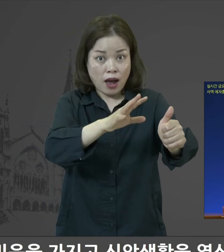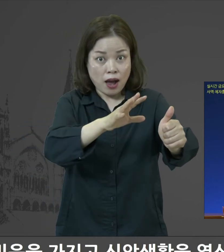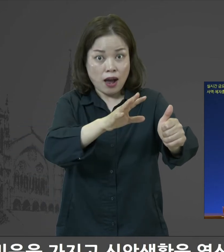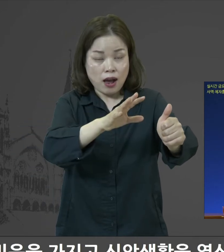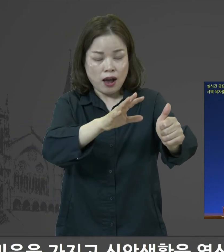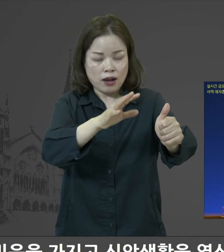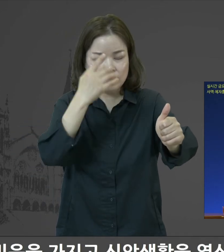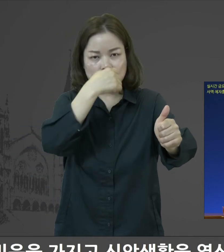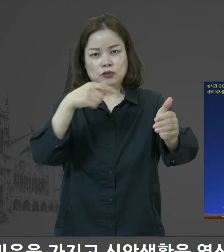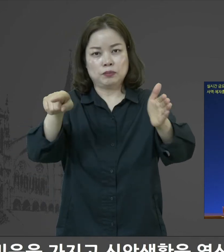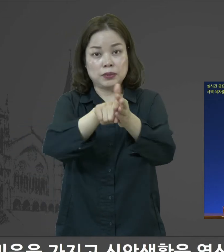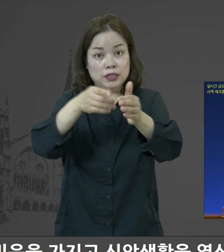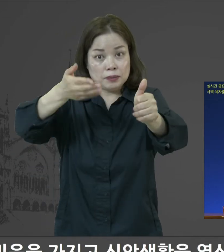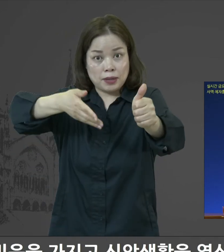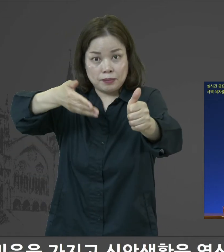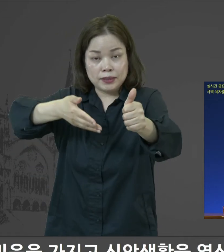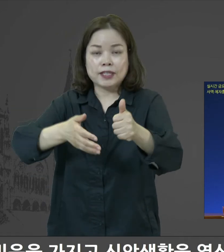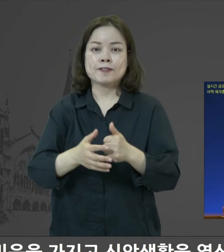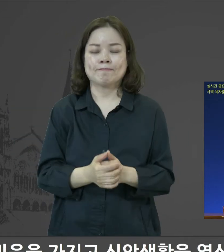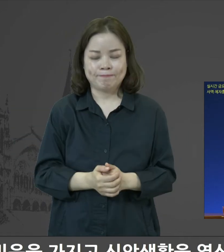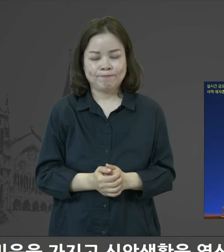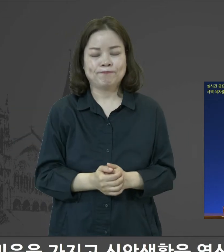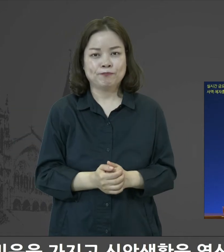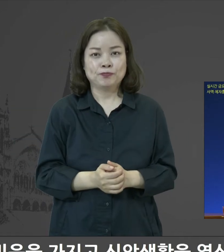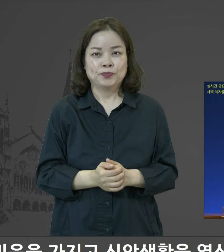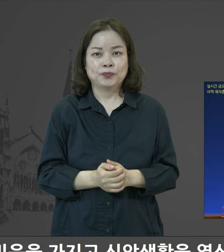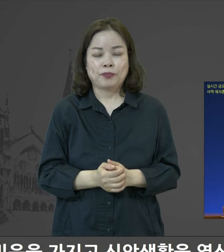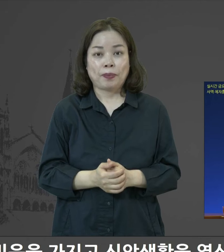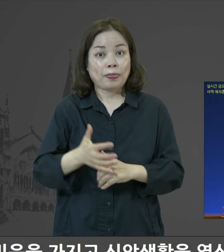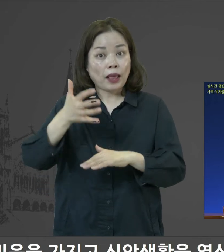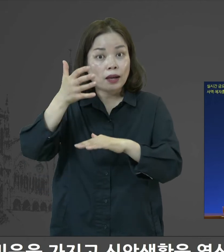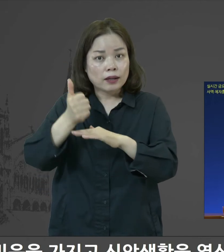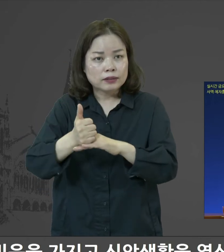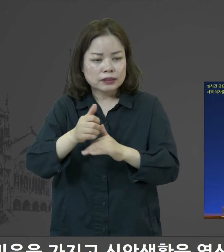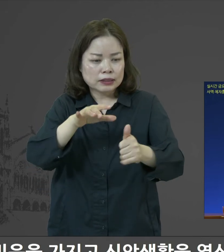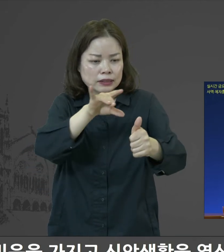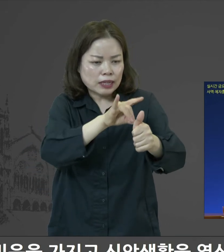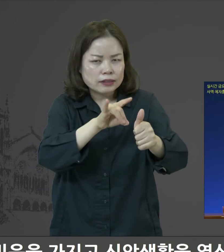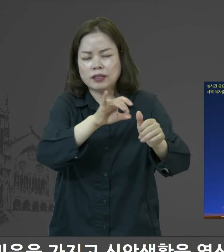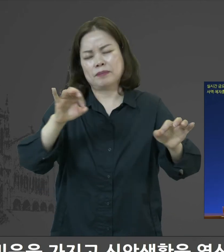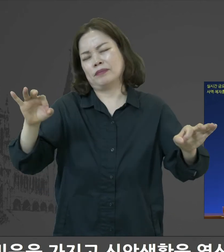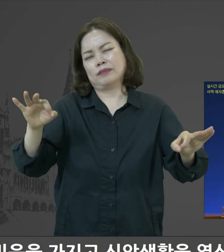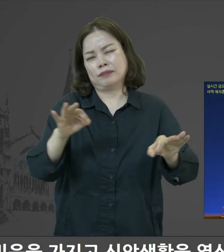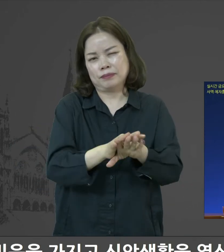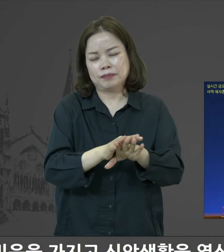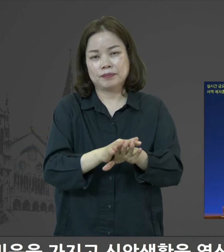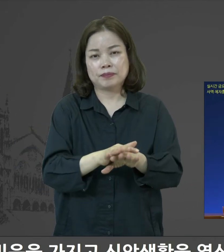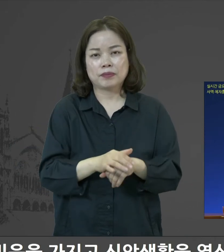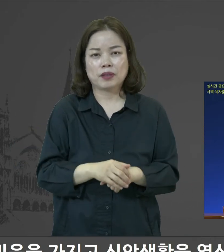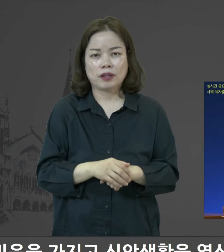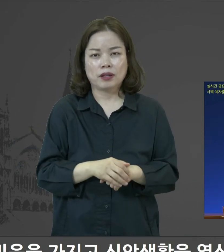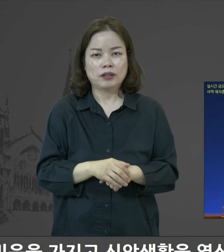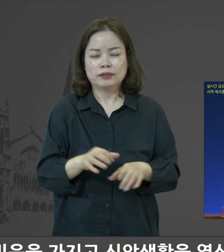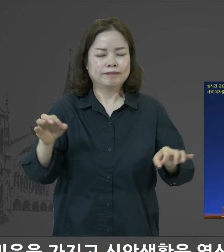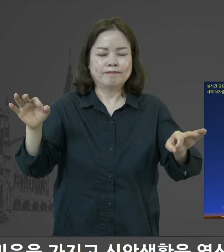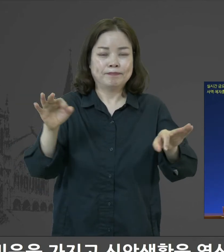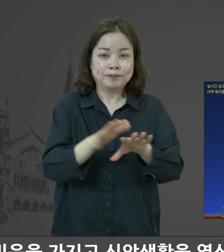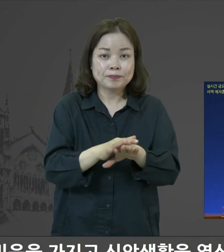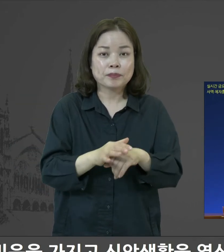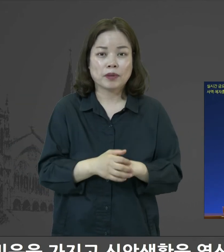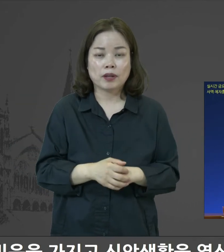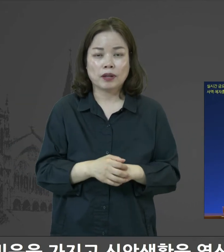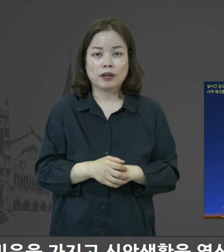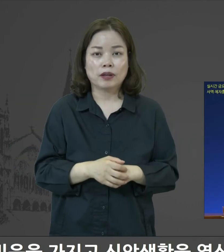줄로 믿으시기 바랍니다. 그래서 결론은 간사함을 없애야 됩니다. 간사함을 없애야 돼요.